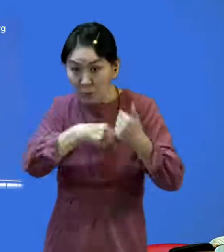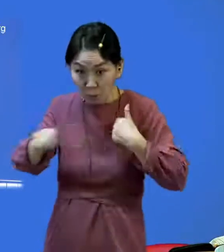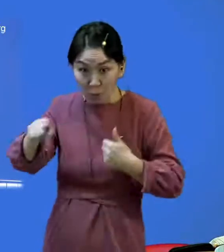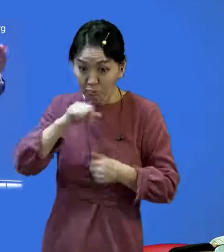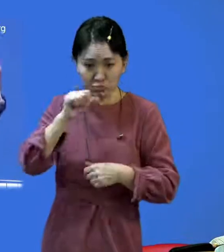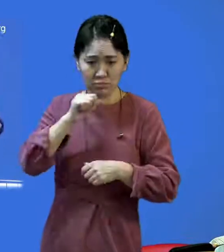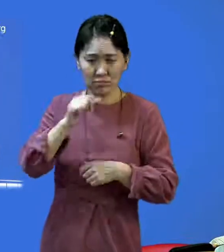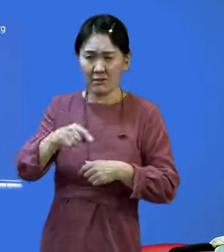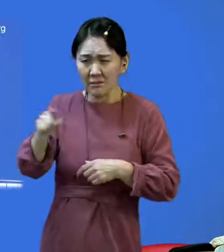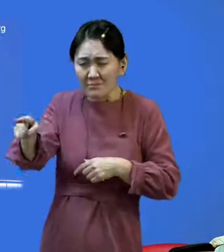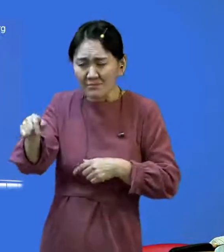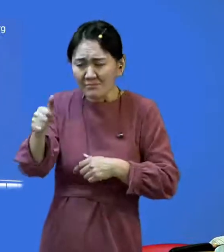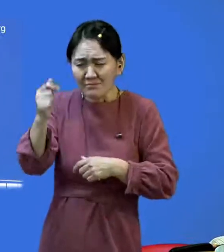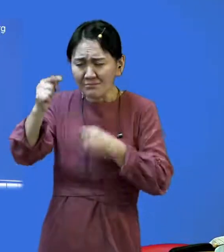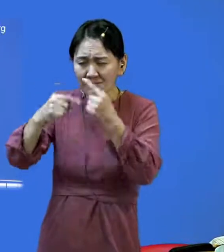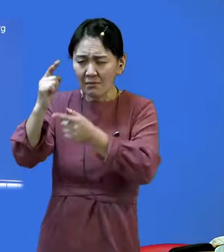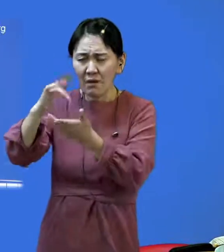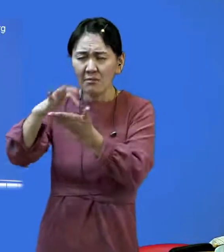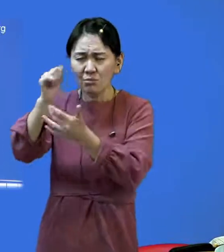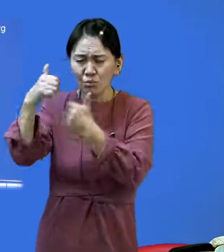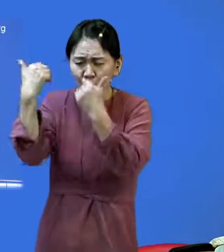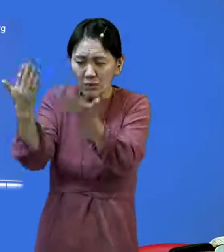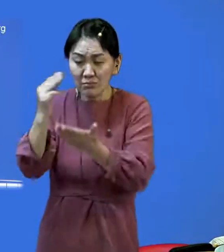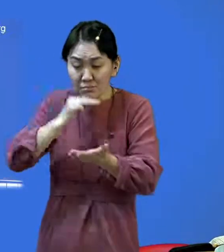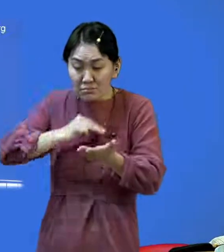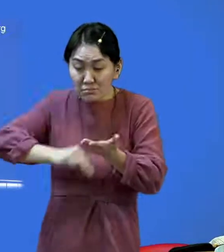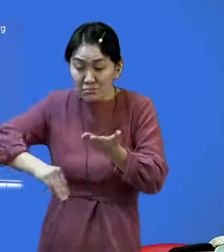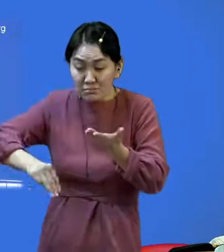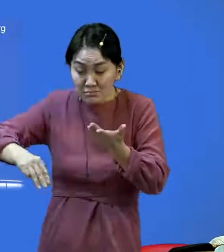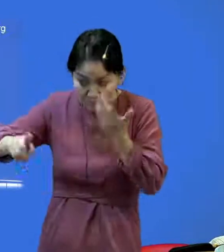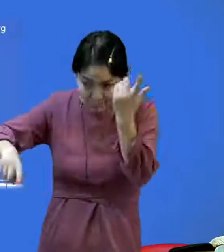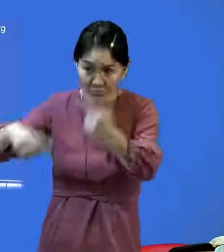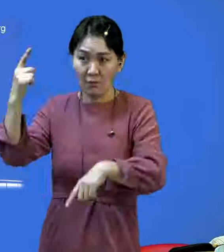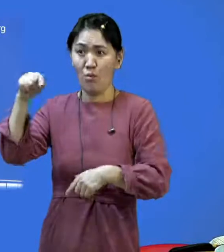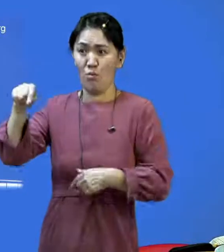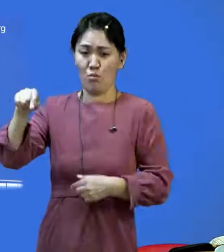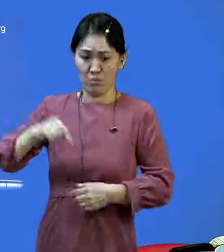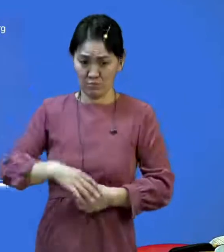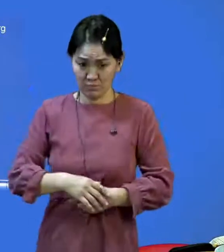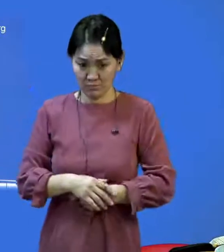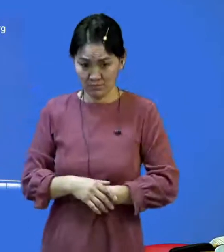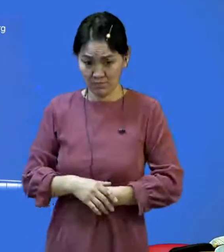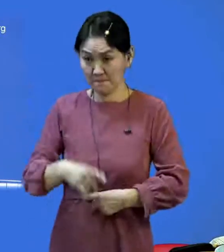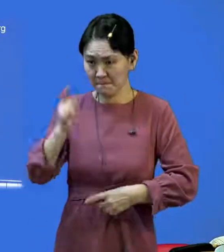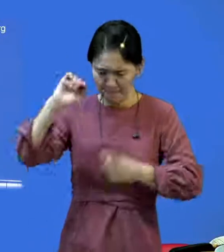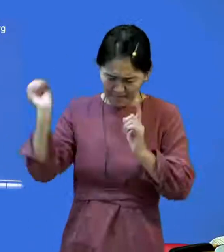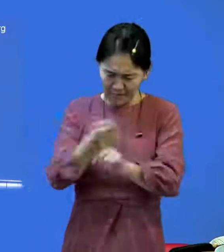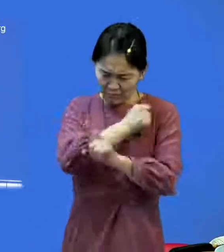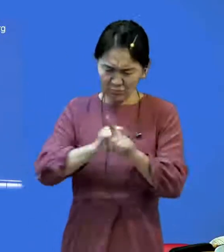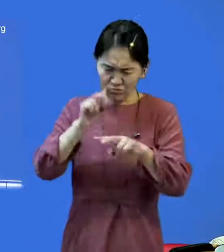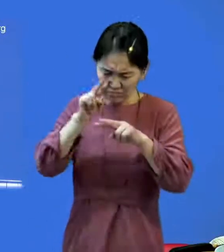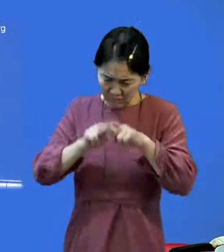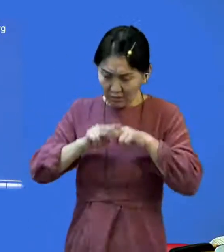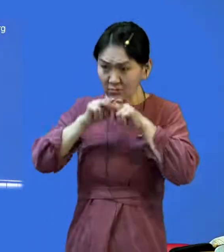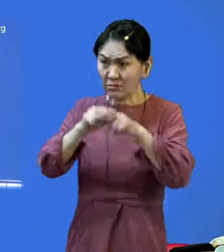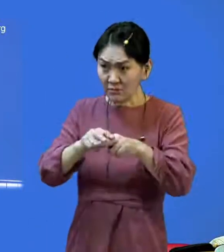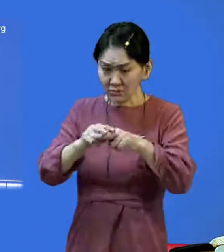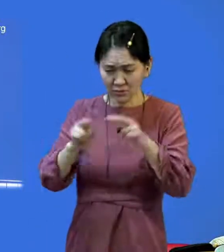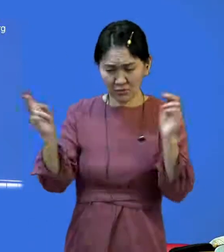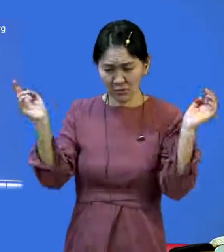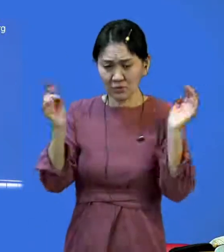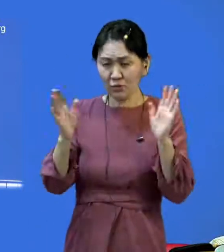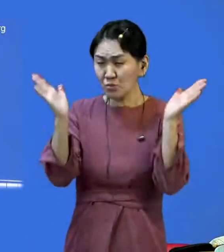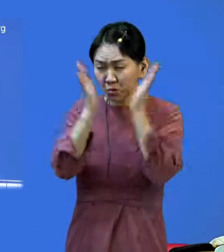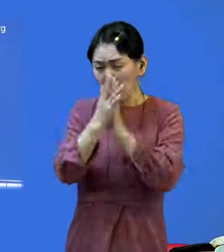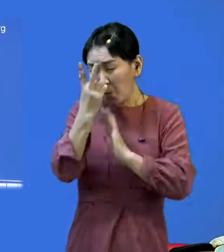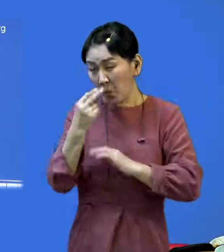дээ. Энэ чинь хамгийн дээдийн алдар байхгүй юу да? Элзбаул тэмээ ташуурдуулаа шоронд орох үед шүнд